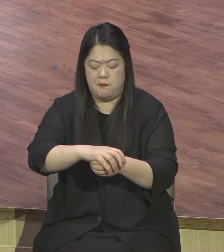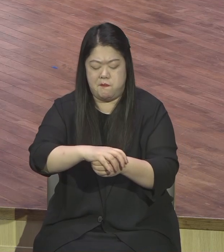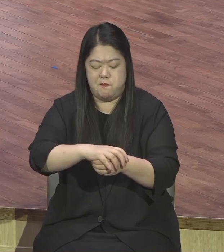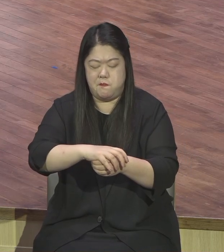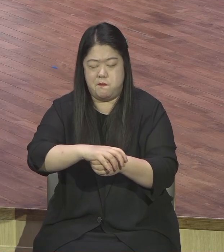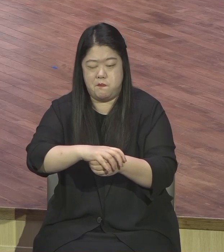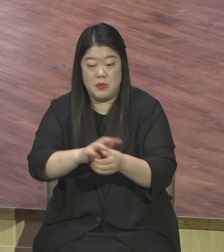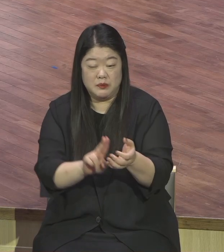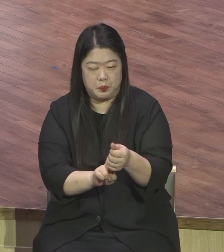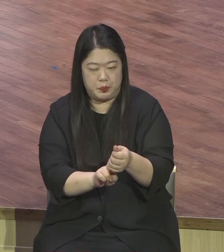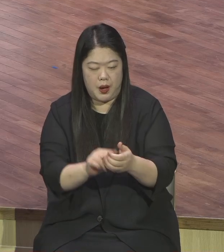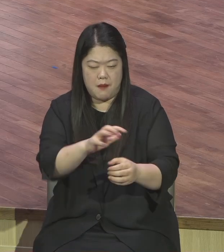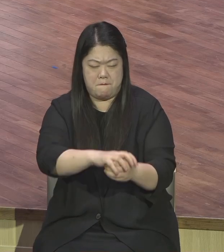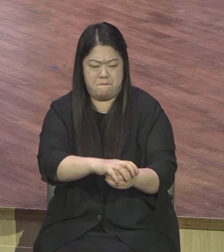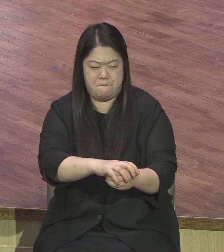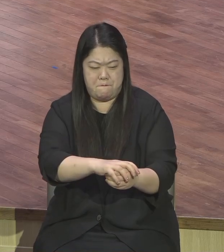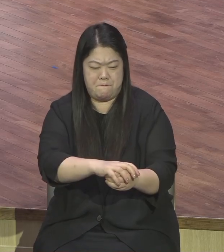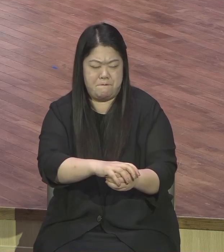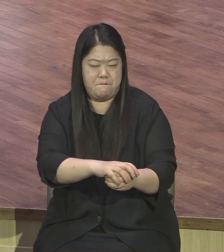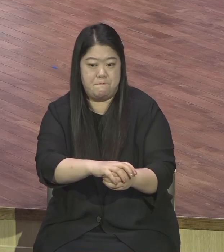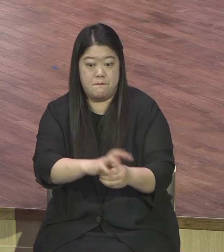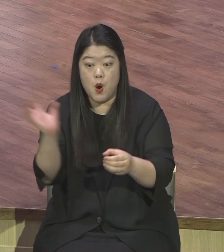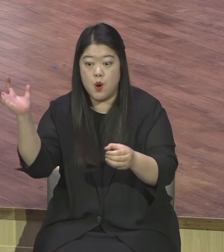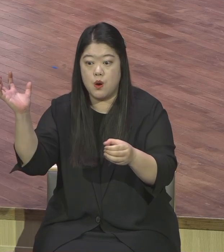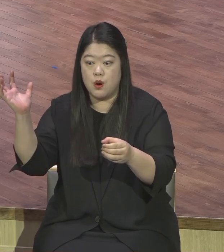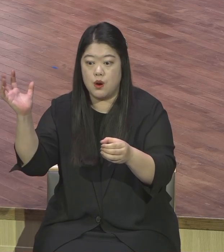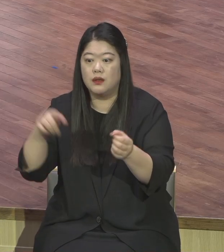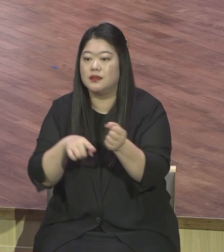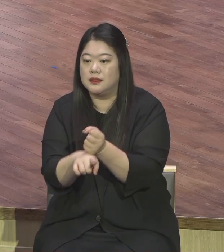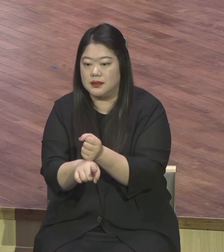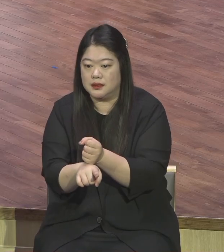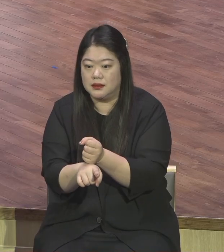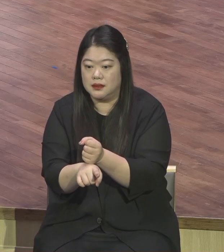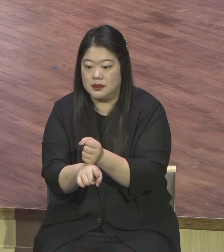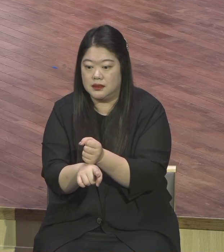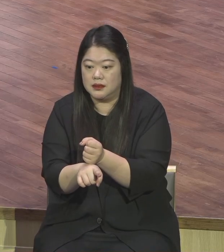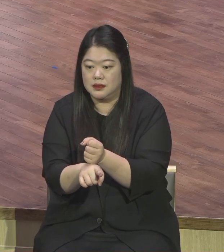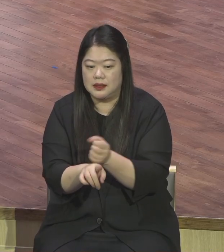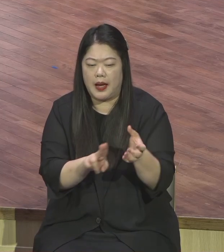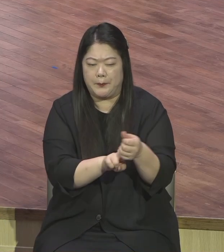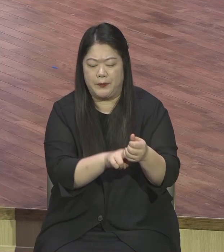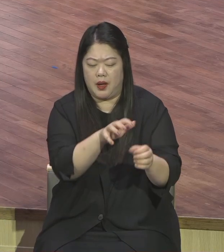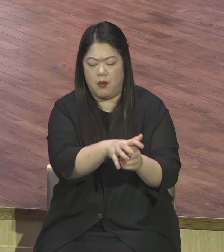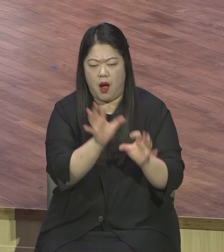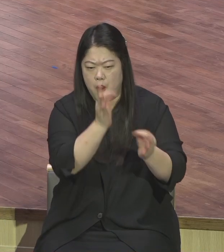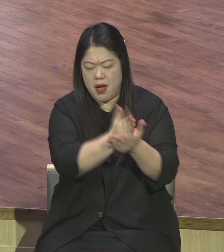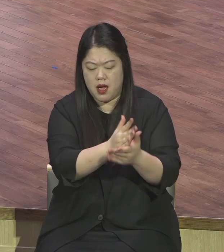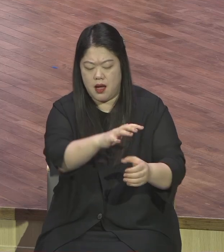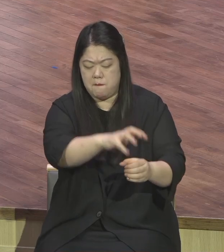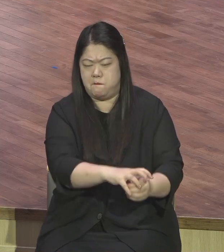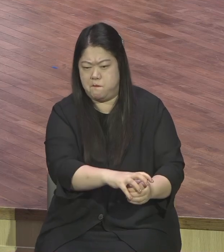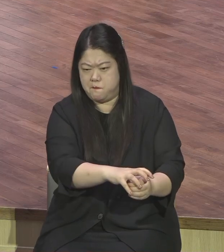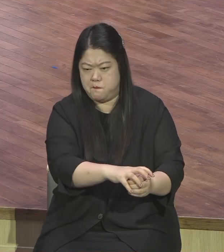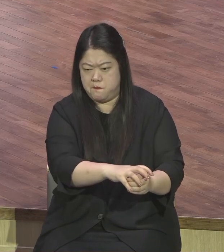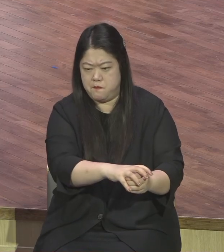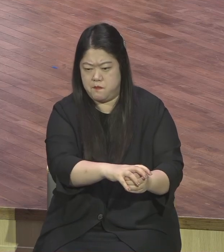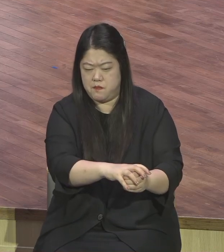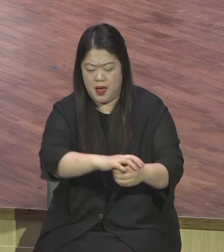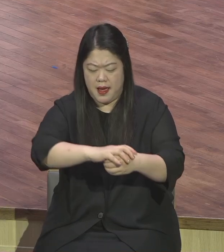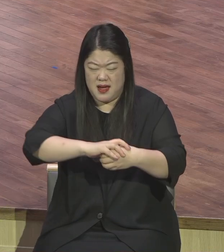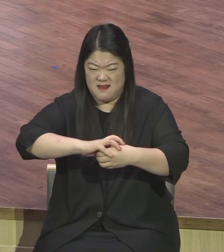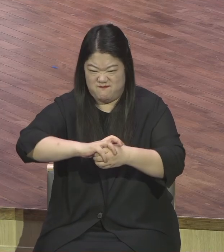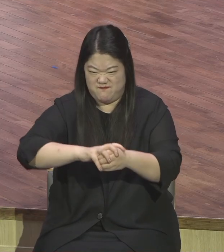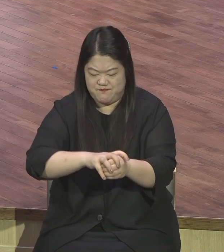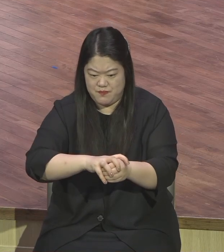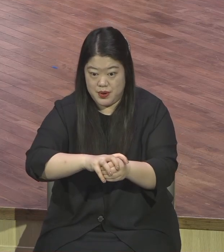지금까지 감추었다 둔 것을 펼쳐 보여주는 것, 감추어 두었던 것. 쉽게 말하면 어떤 행사가